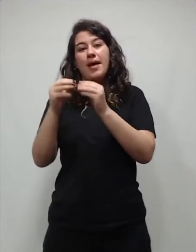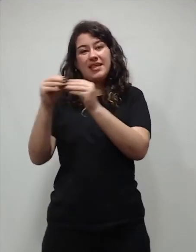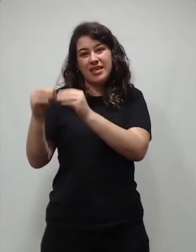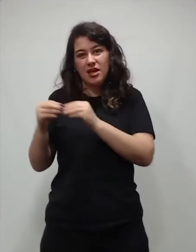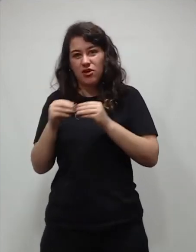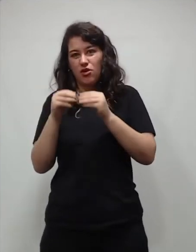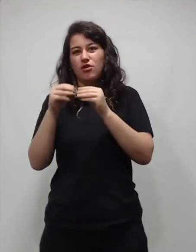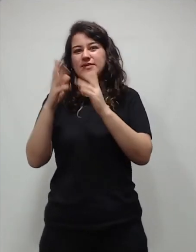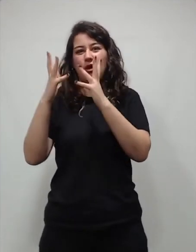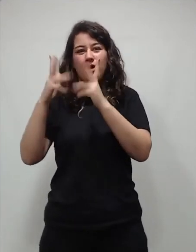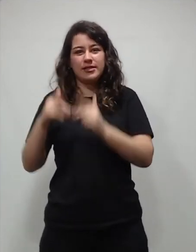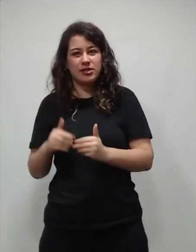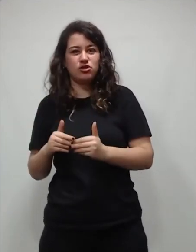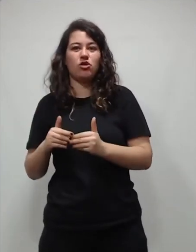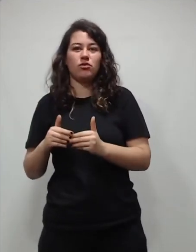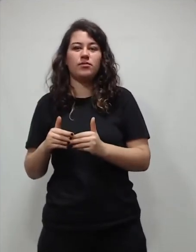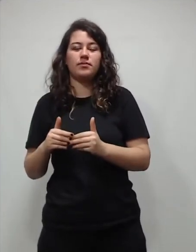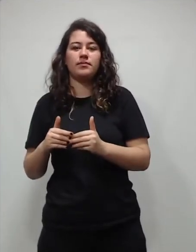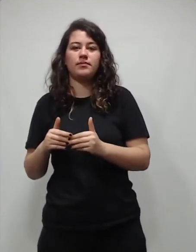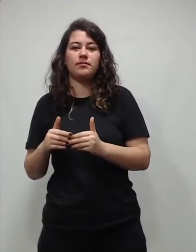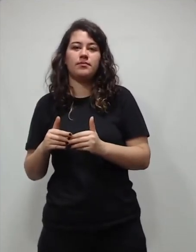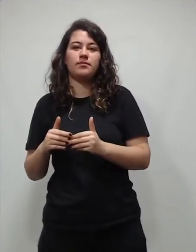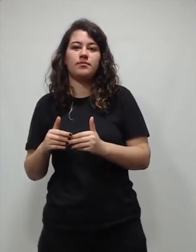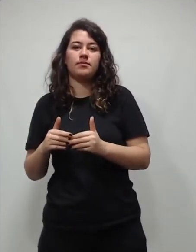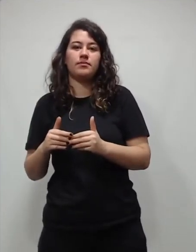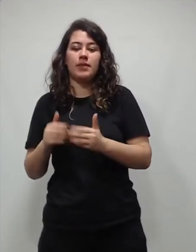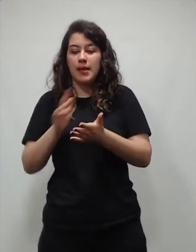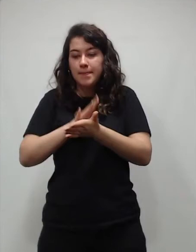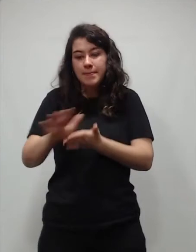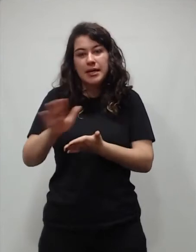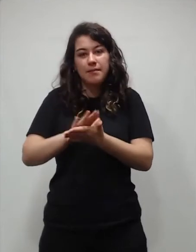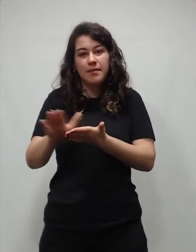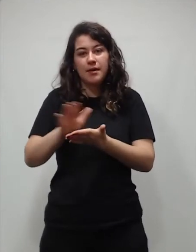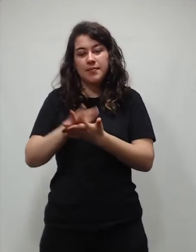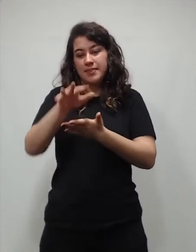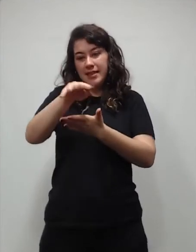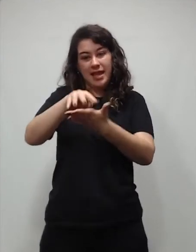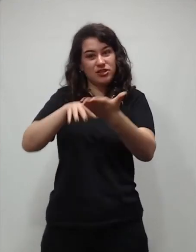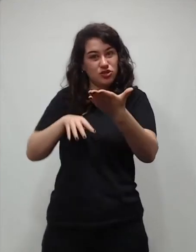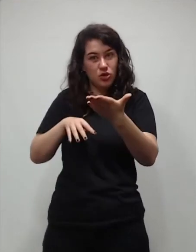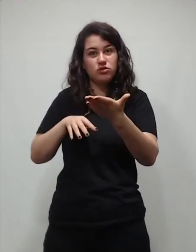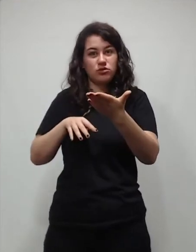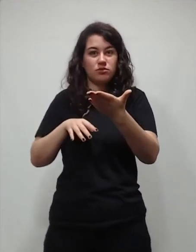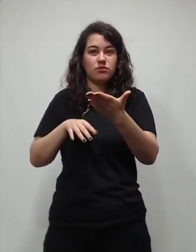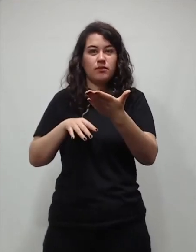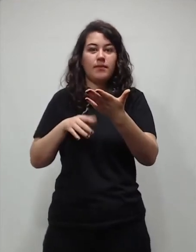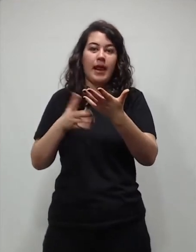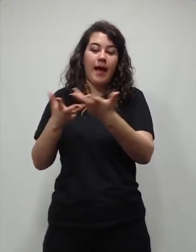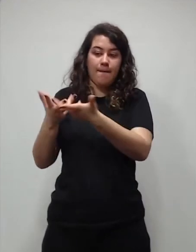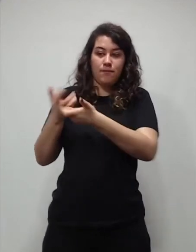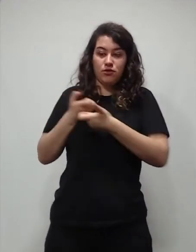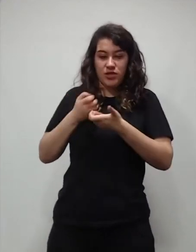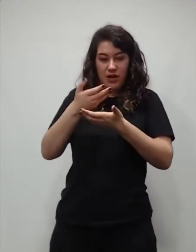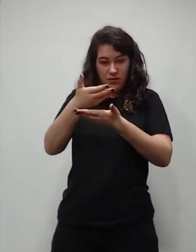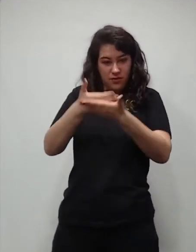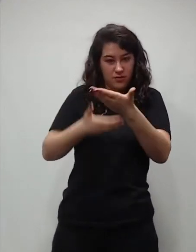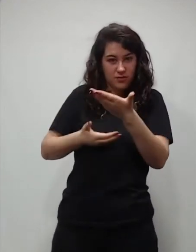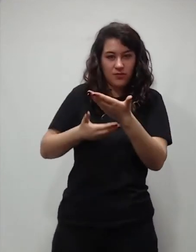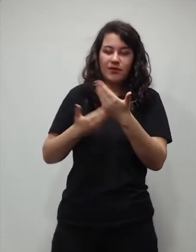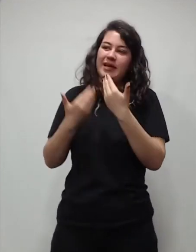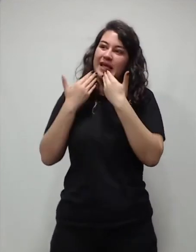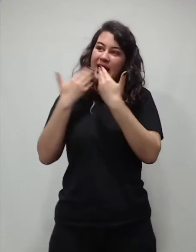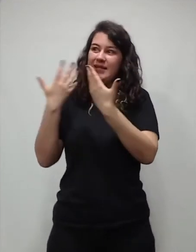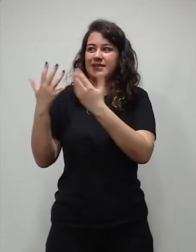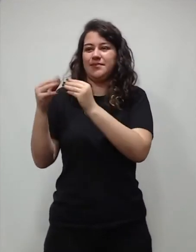compañeras que están en la organización que nos imprimieran el texto que teníamos para apoyarnos, lo cual